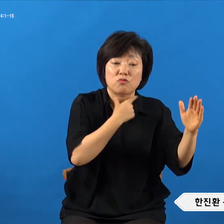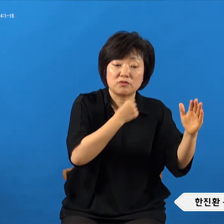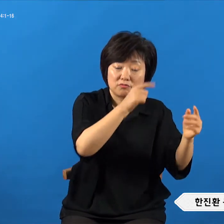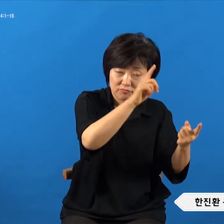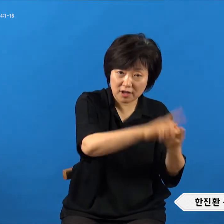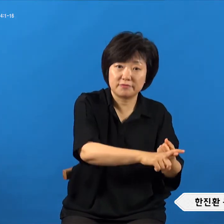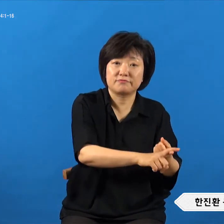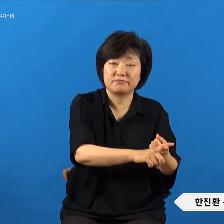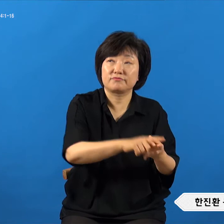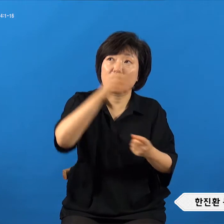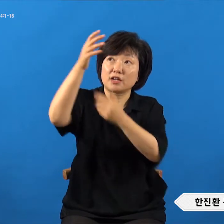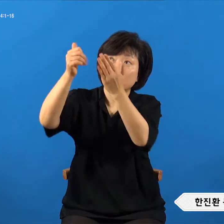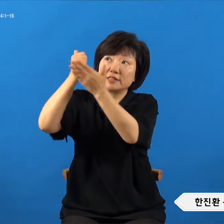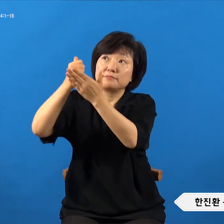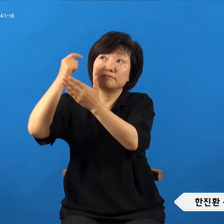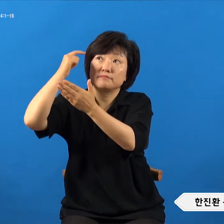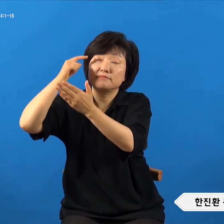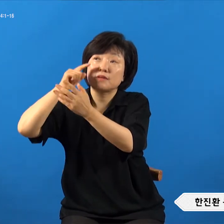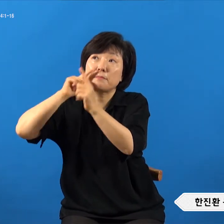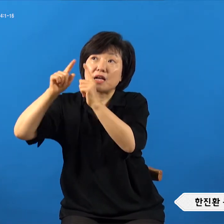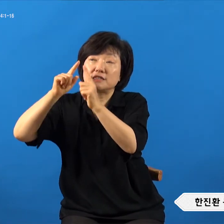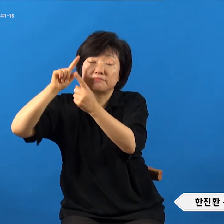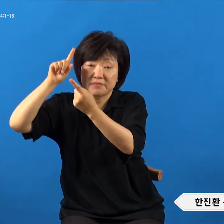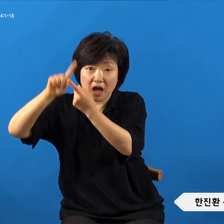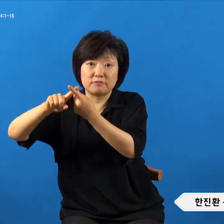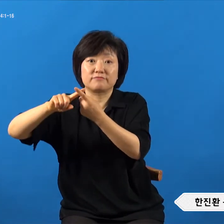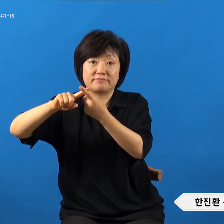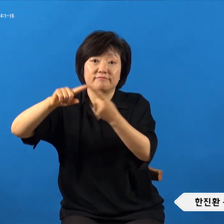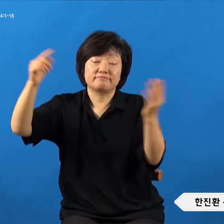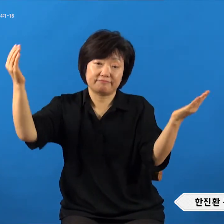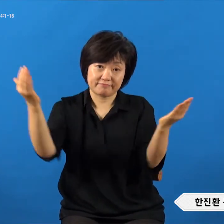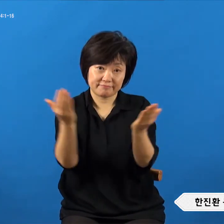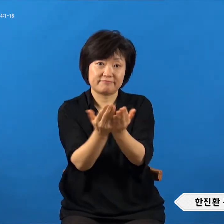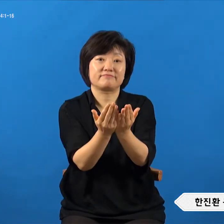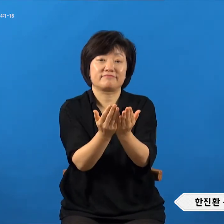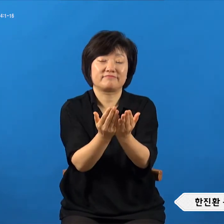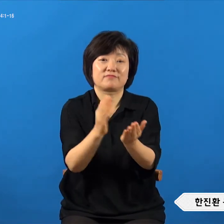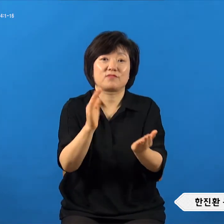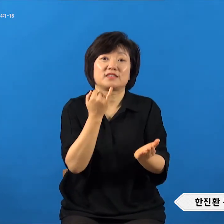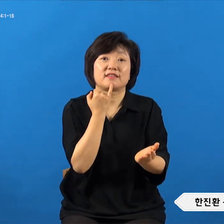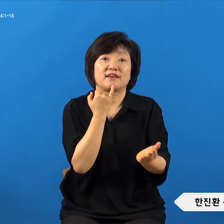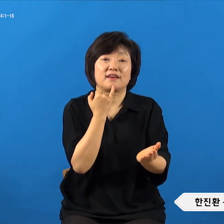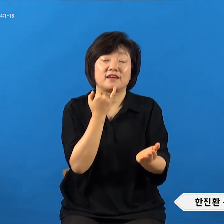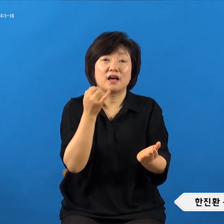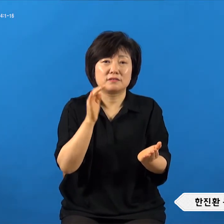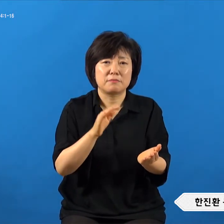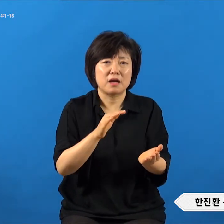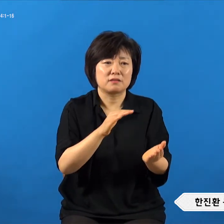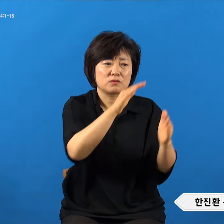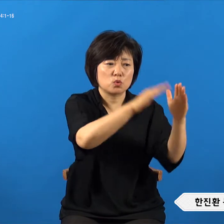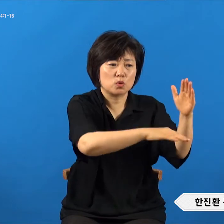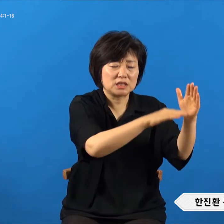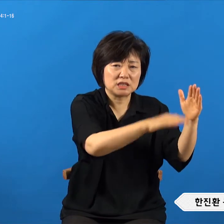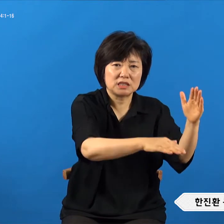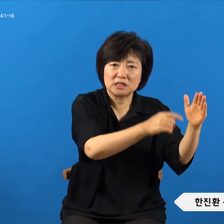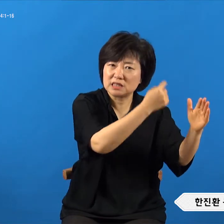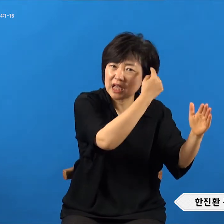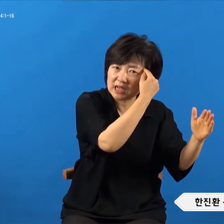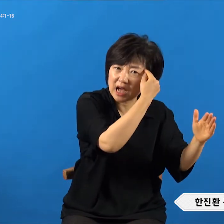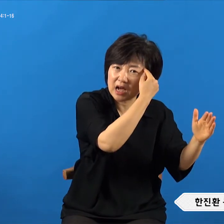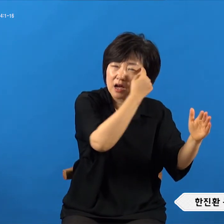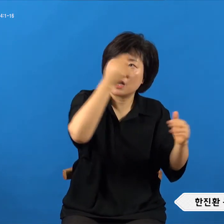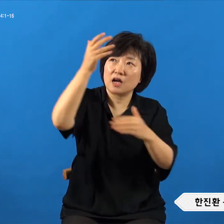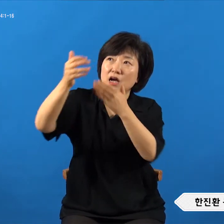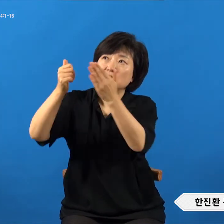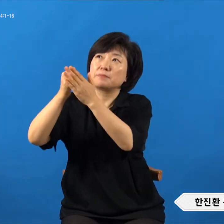의사를 대변하고 교인들의 그 뜻을 관철시켜도 좋습니다. 그런데 교인들 의사가